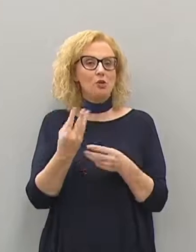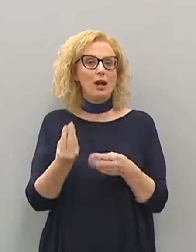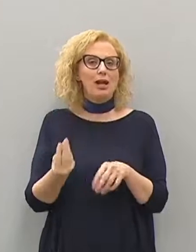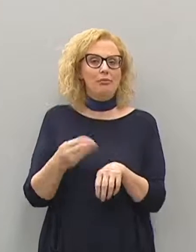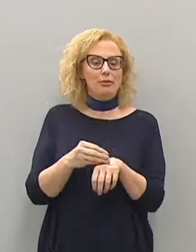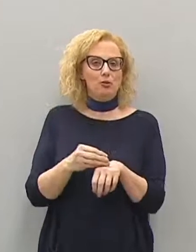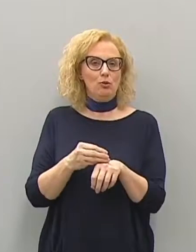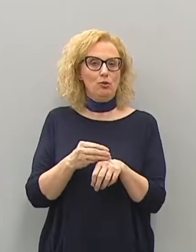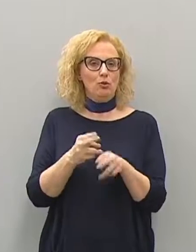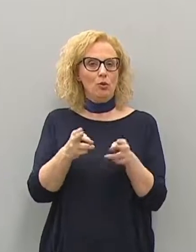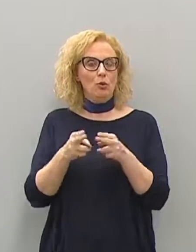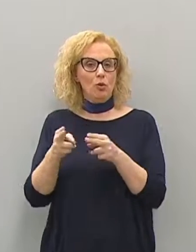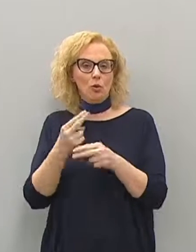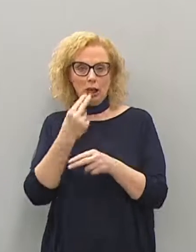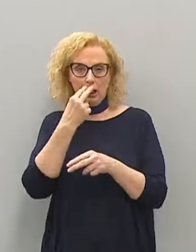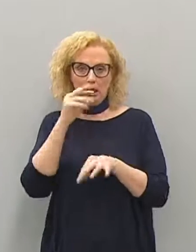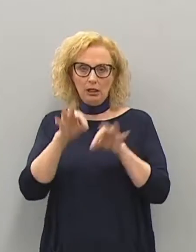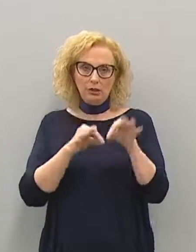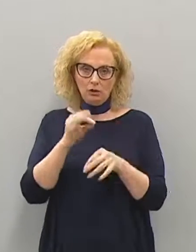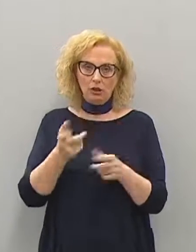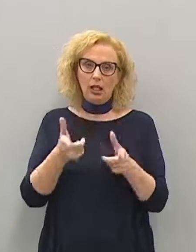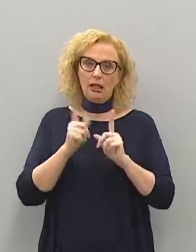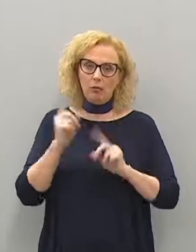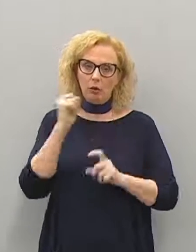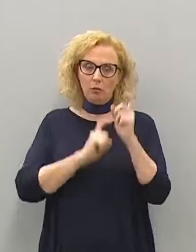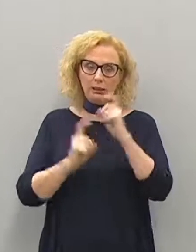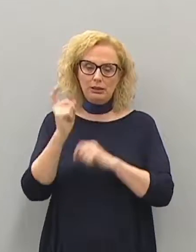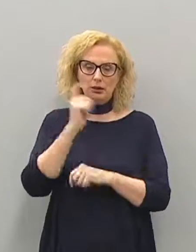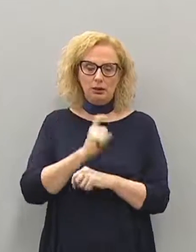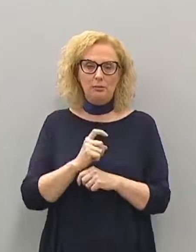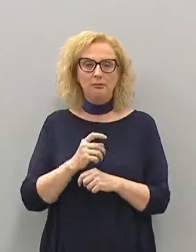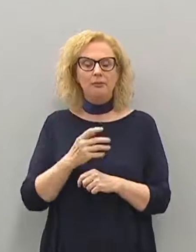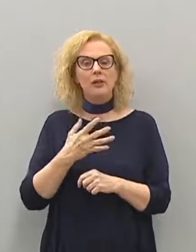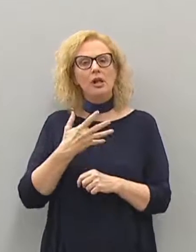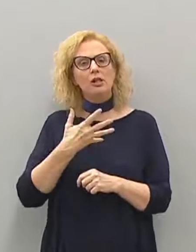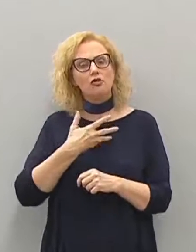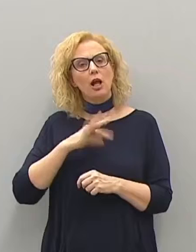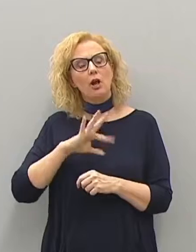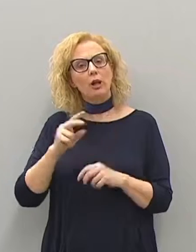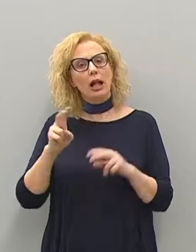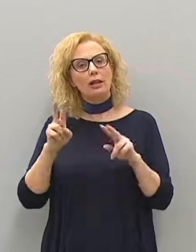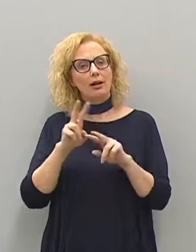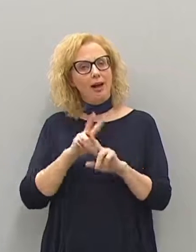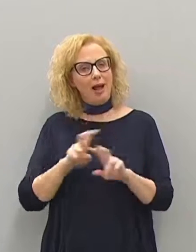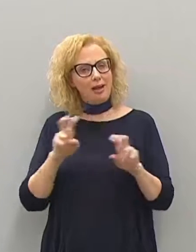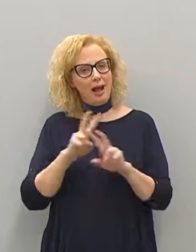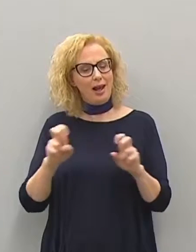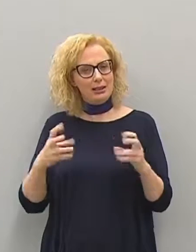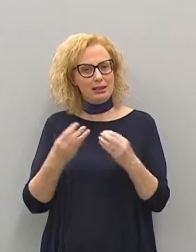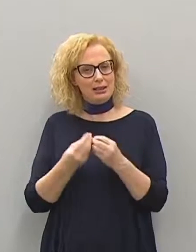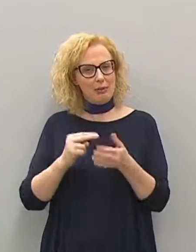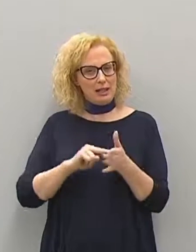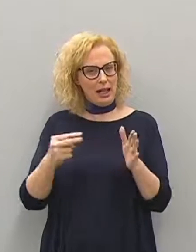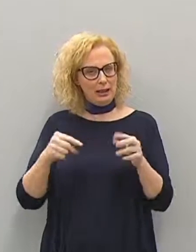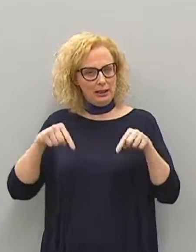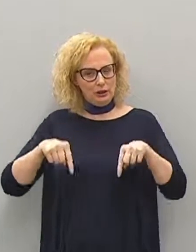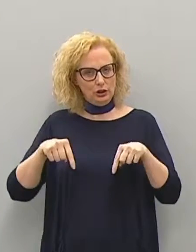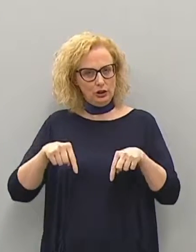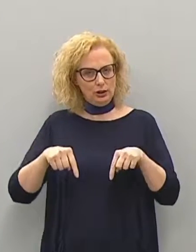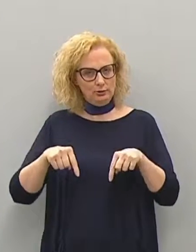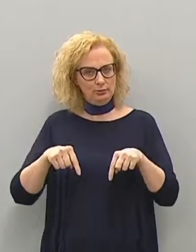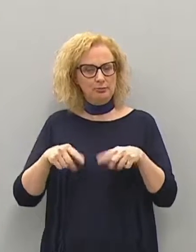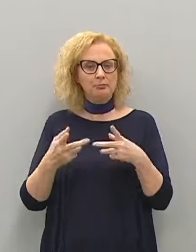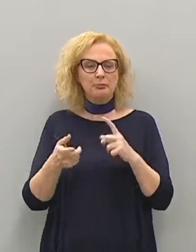sono preoccupanti però abbiamo fatto un'altra analisi con i nostri tecnici oggi per capire